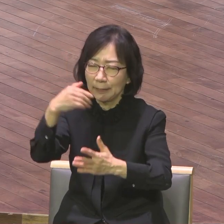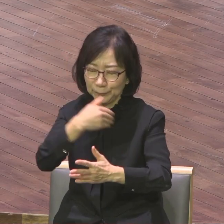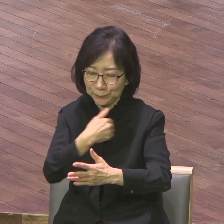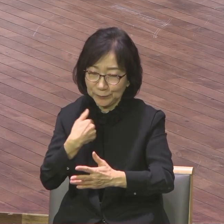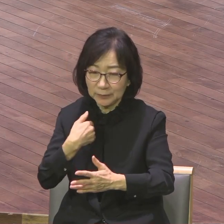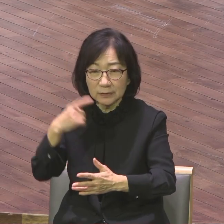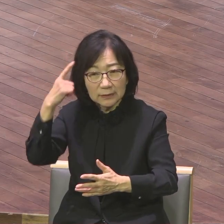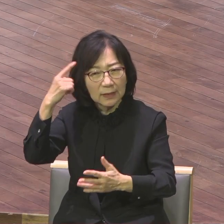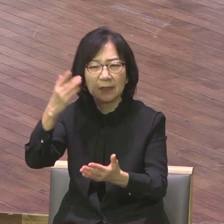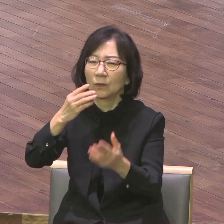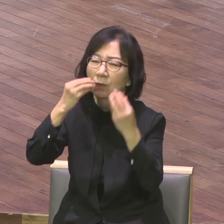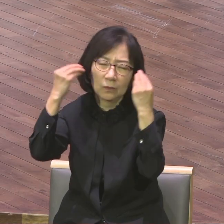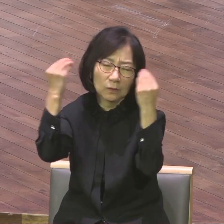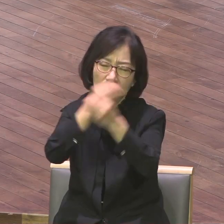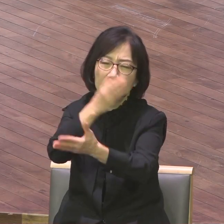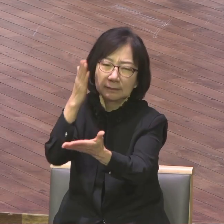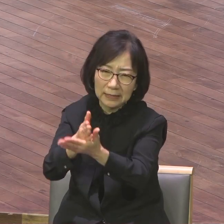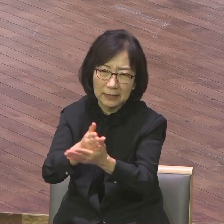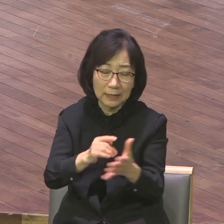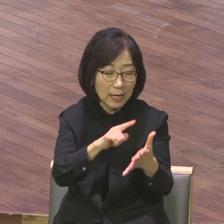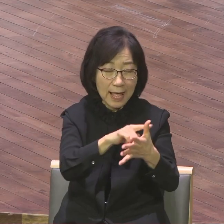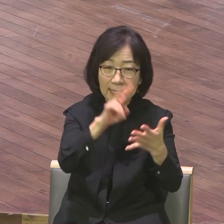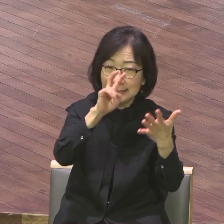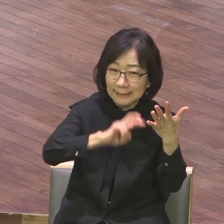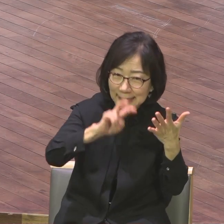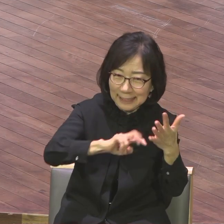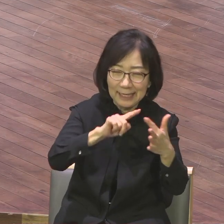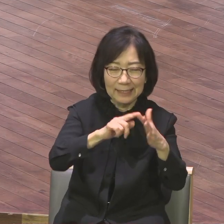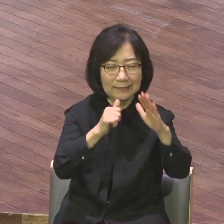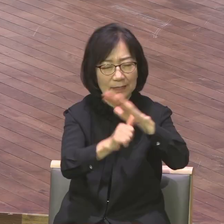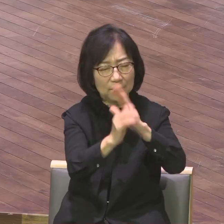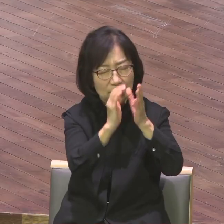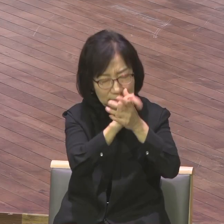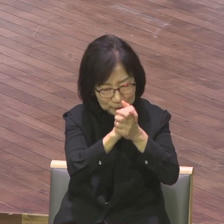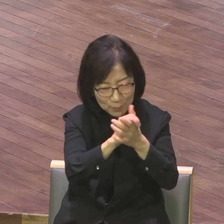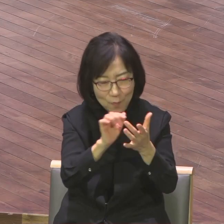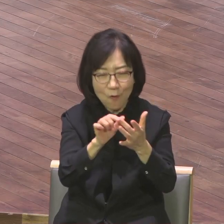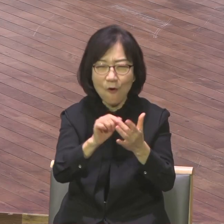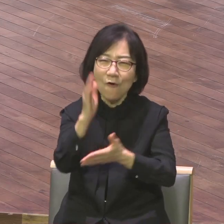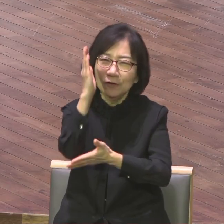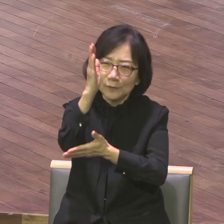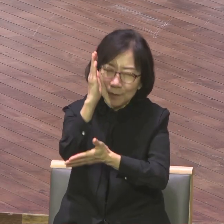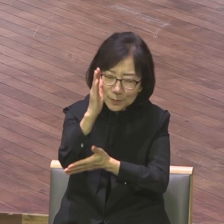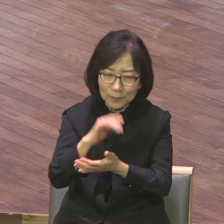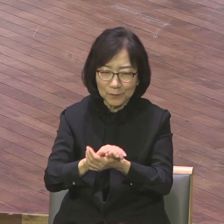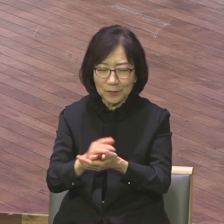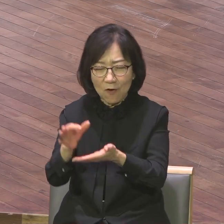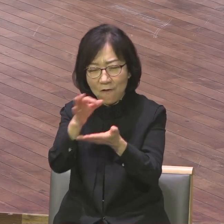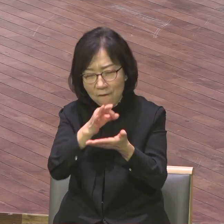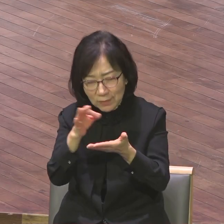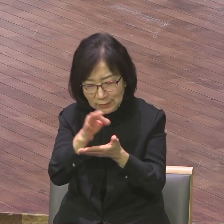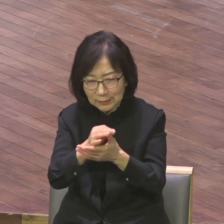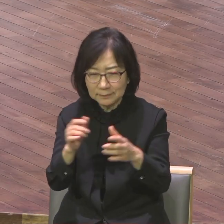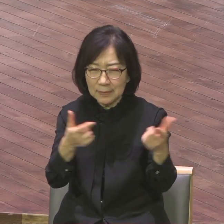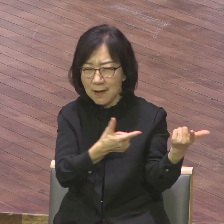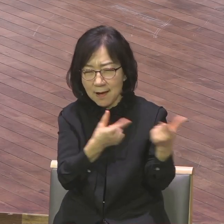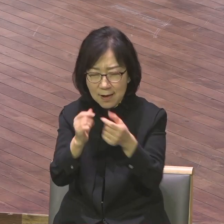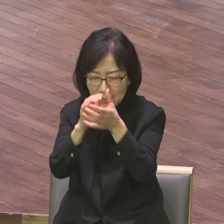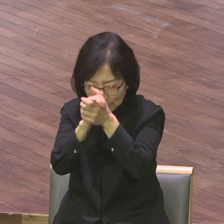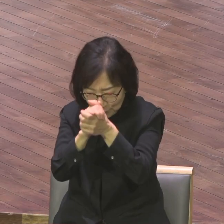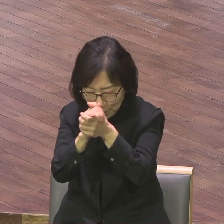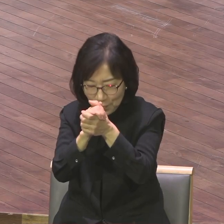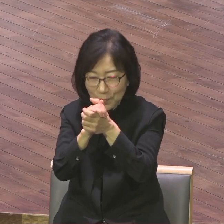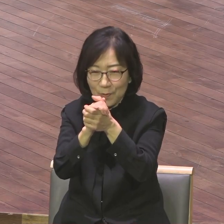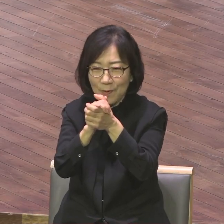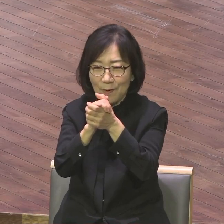찬양, 기도, 설교, 헌금, 합심 기도, 이 예배의 여원교회 예배 순서